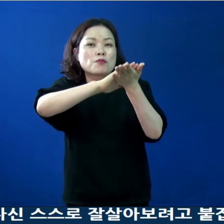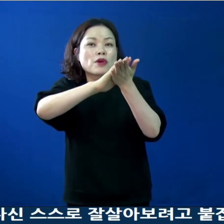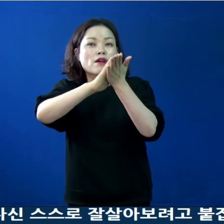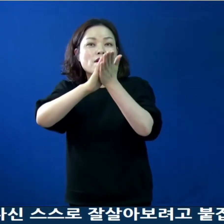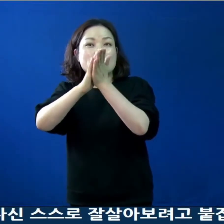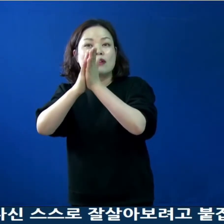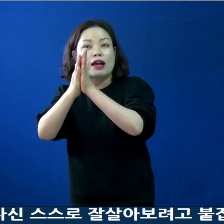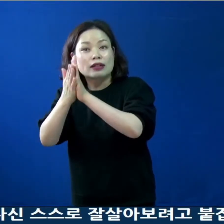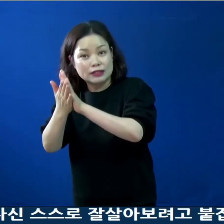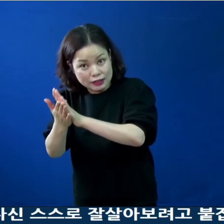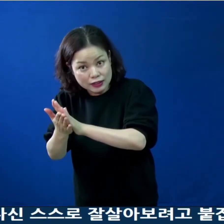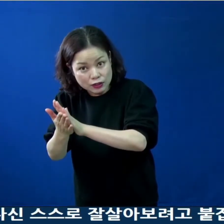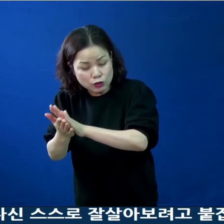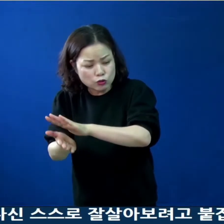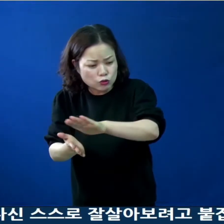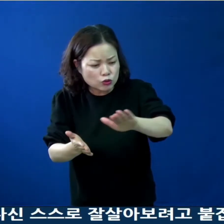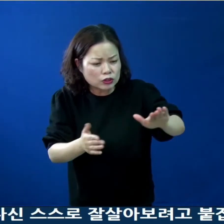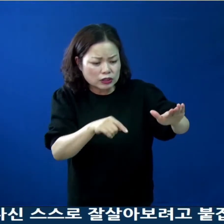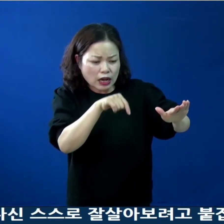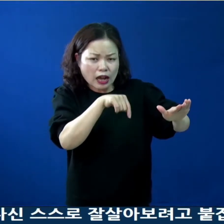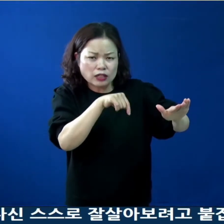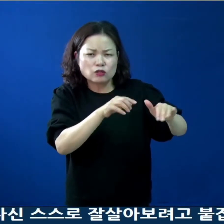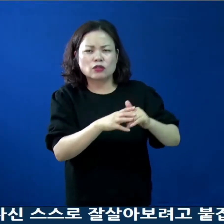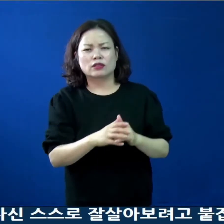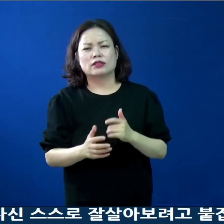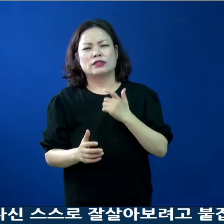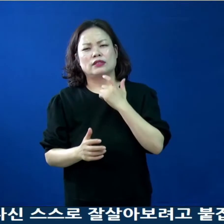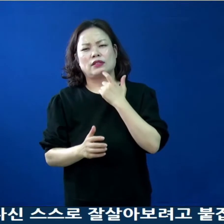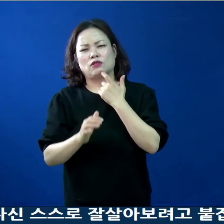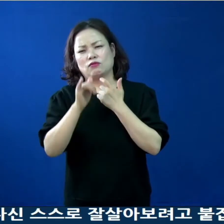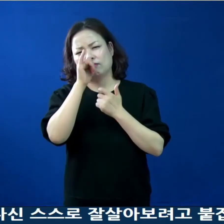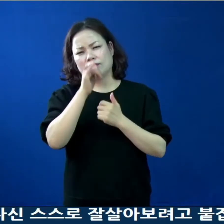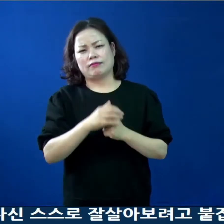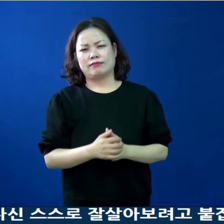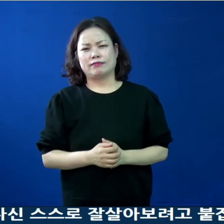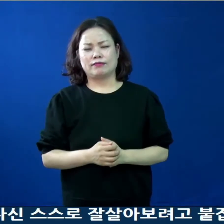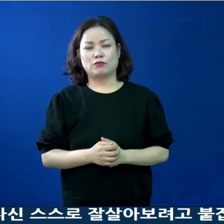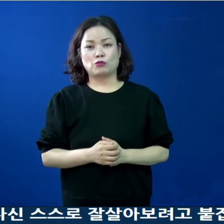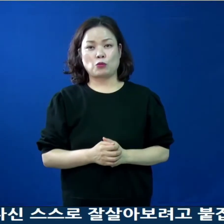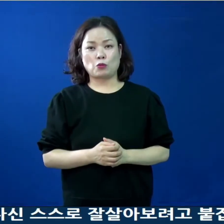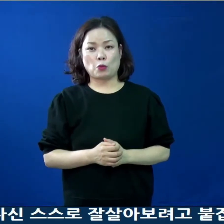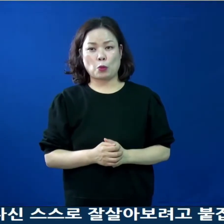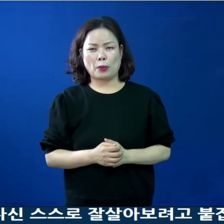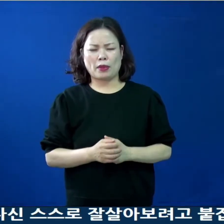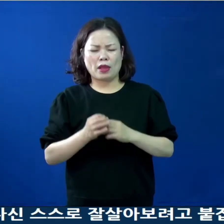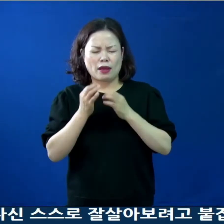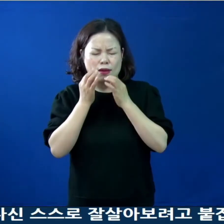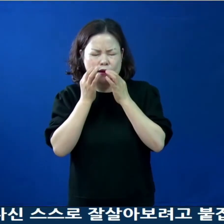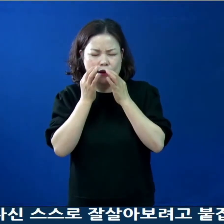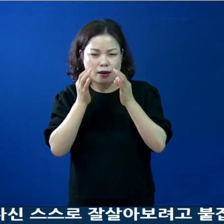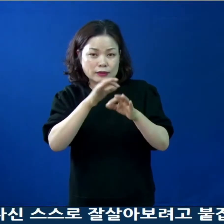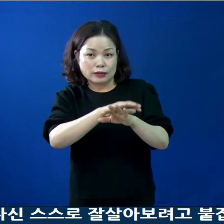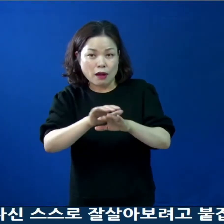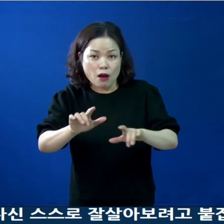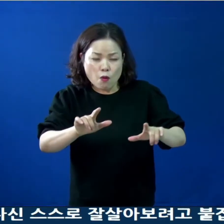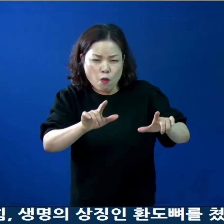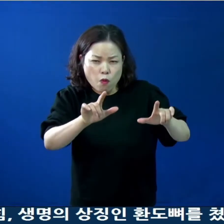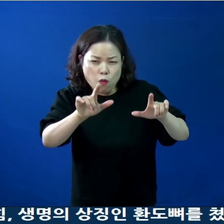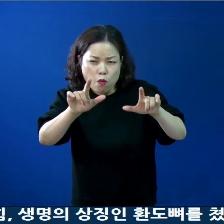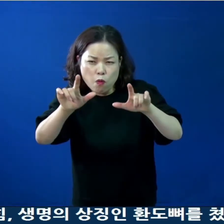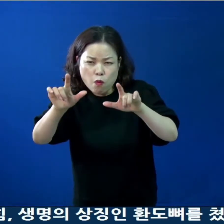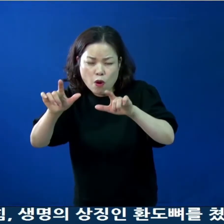순간이죠. 여러분, 우리들 안에도 이 야곱이 있다는 것이에요. 애쓰며 잘 살아보려고 하는